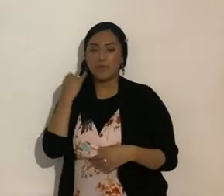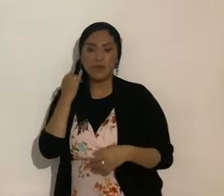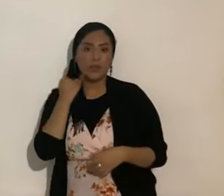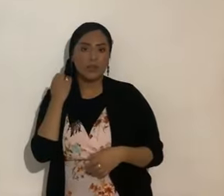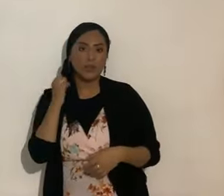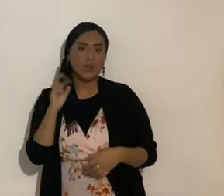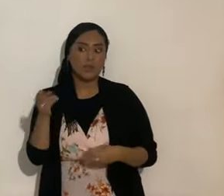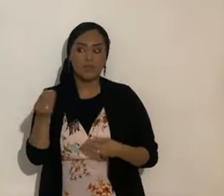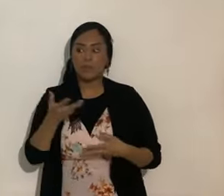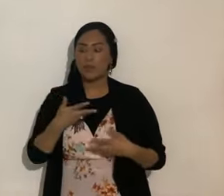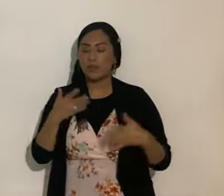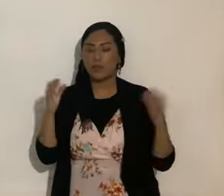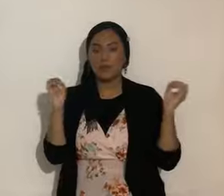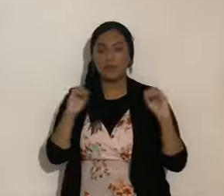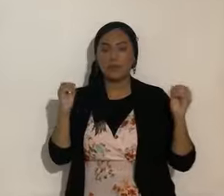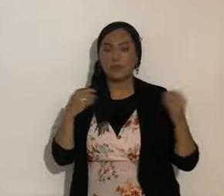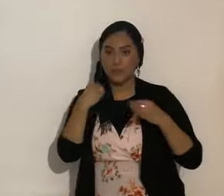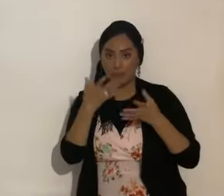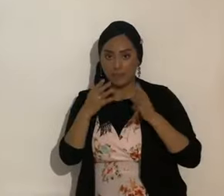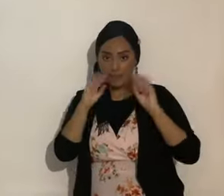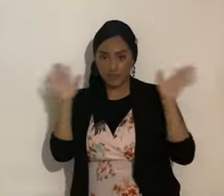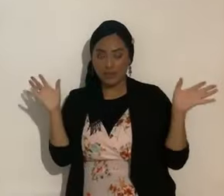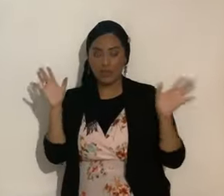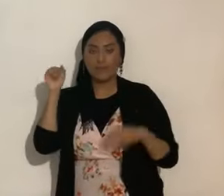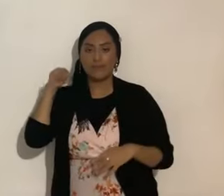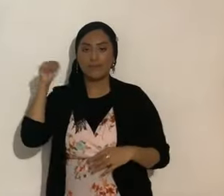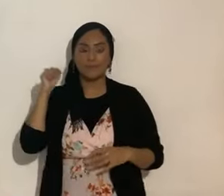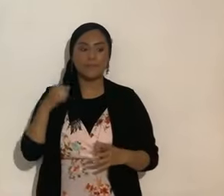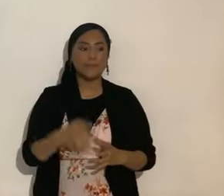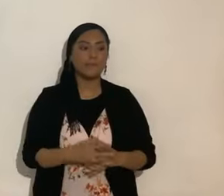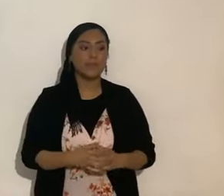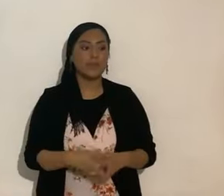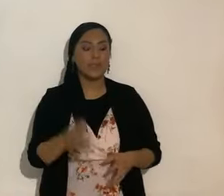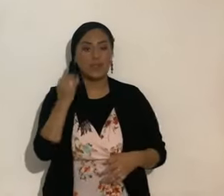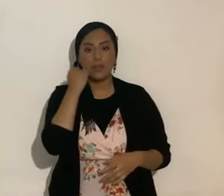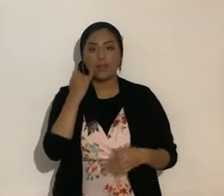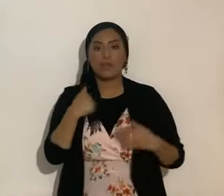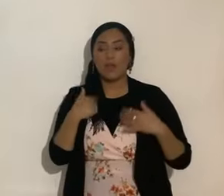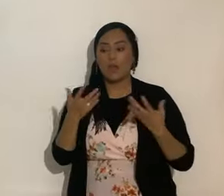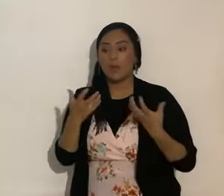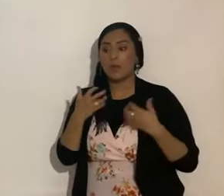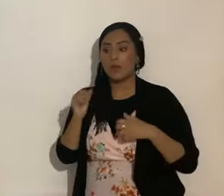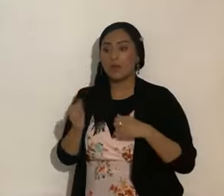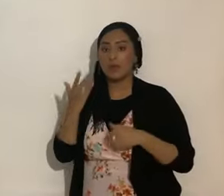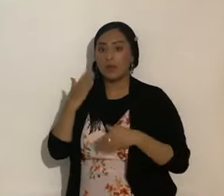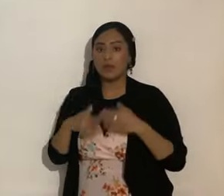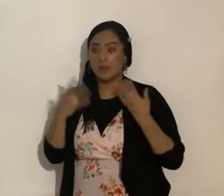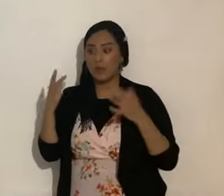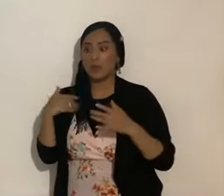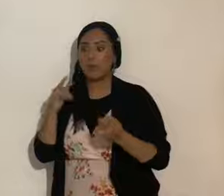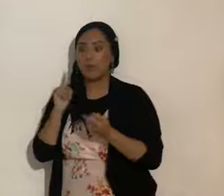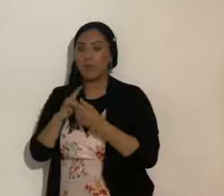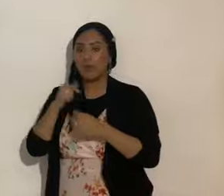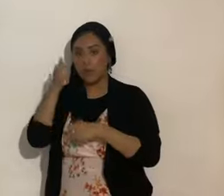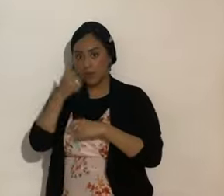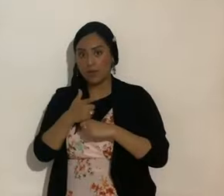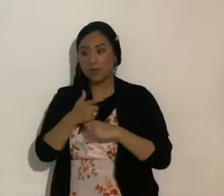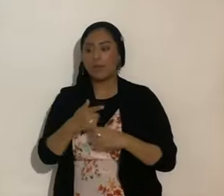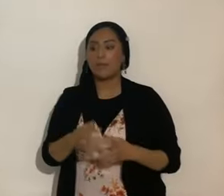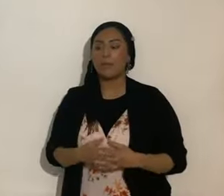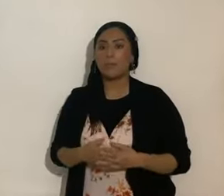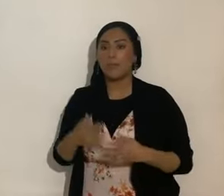reclamarme nada, estoy hablando claro, así, ¿de acuerdo? ¿Sí? Si yo quiero consultar fuera de Shabbat a un hermano y regalarle la